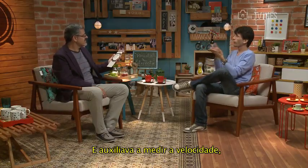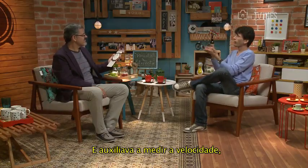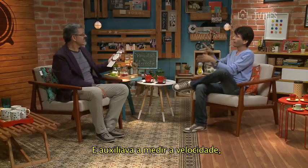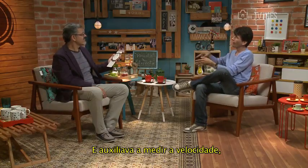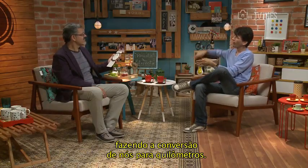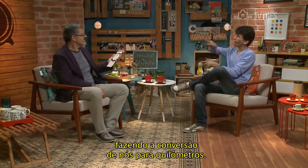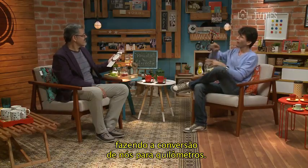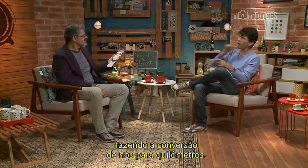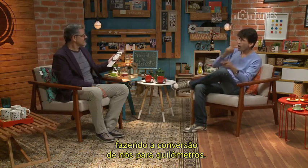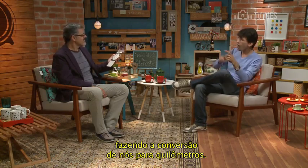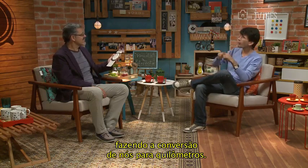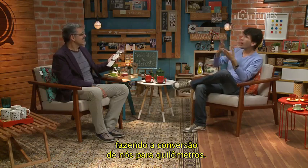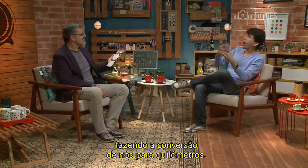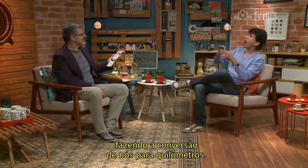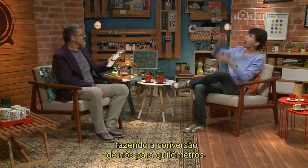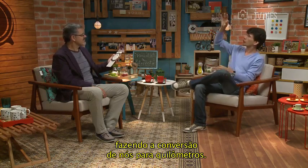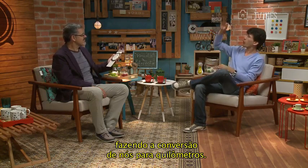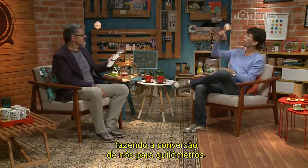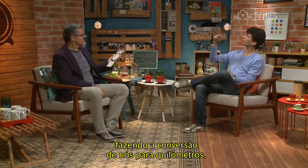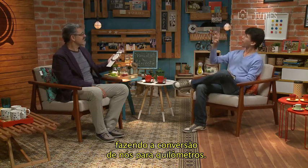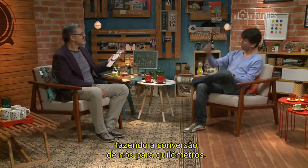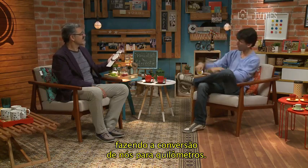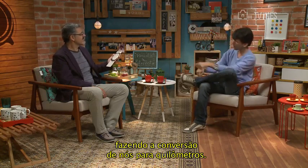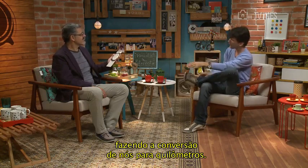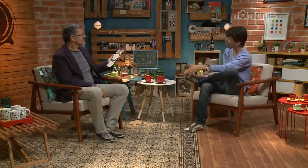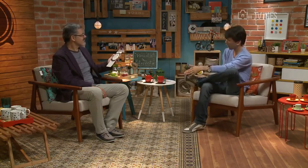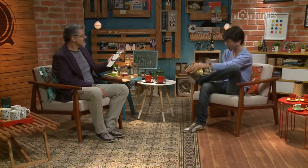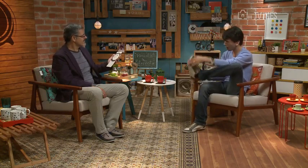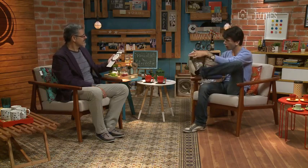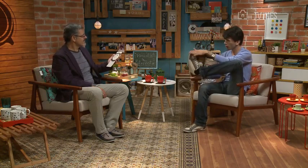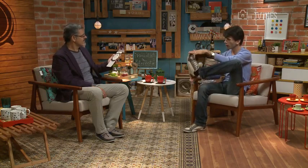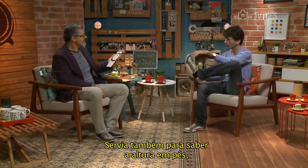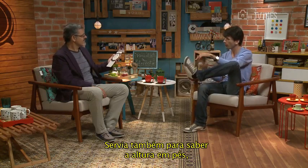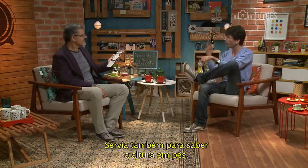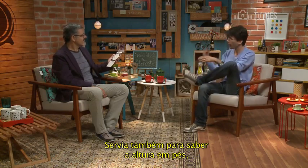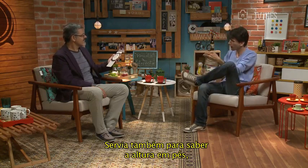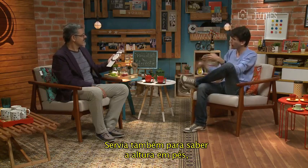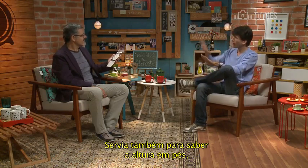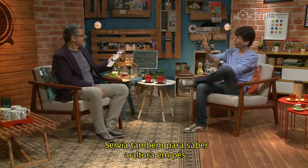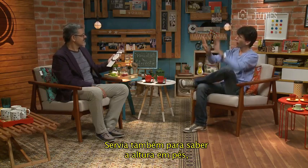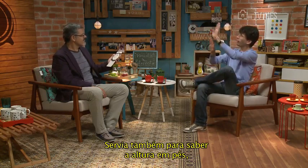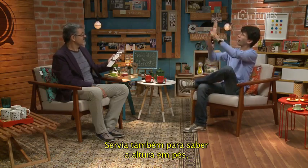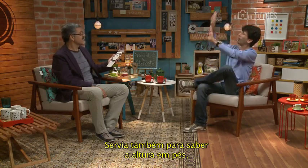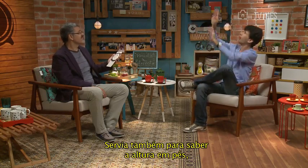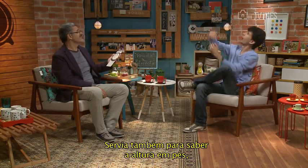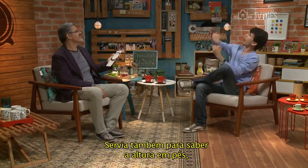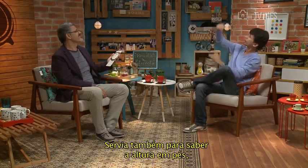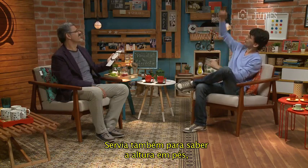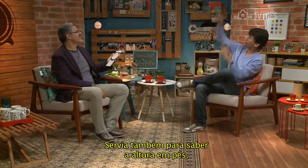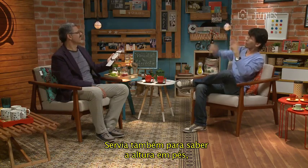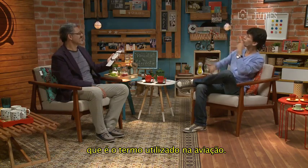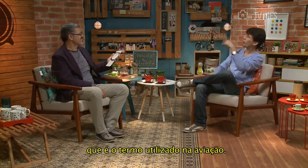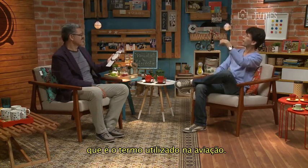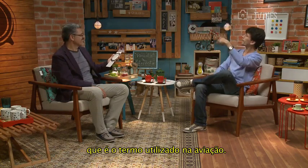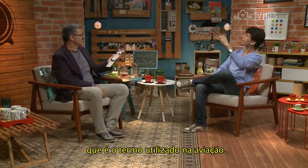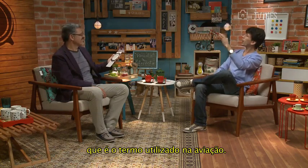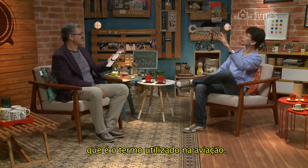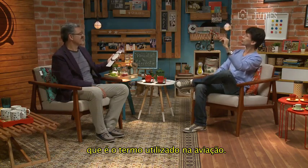fazendo a conversão de nós para quilômetros eu servia também para saber a altura em pés que é o termo utilizado